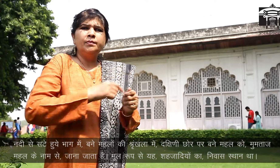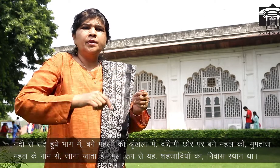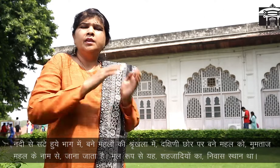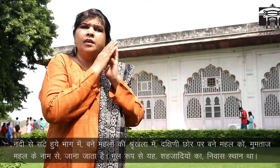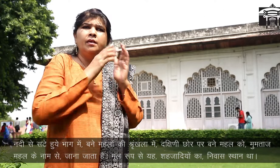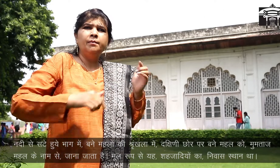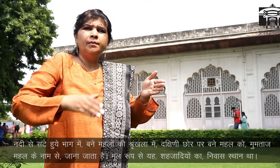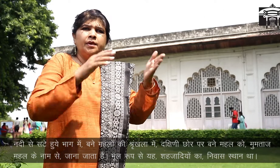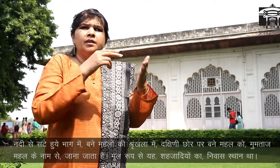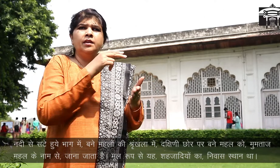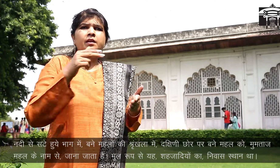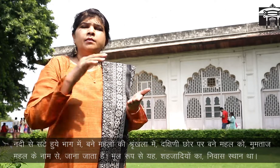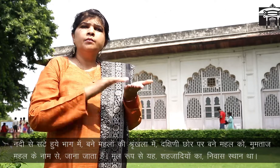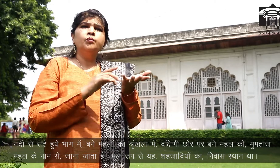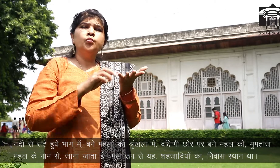मुमताज महल नाम से जाना जाता है।